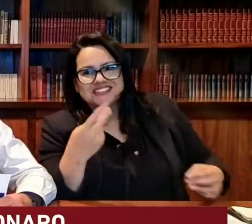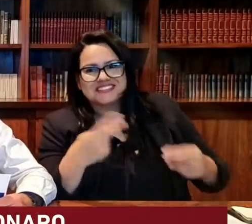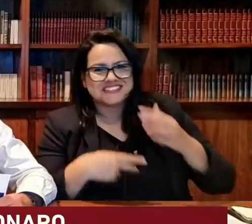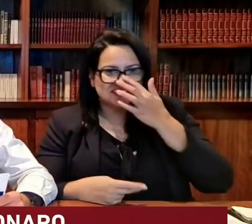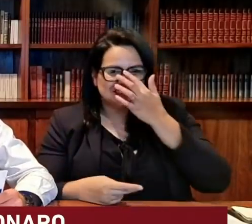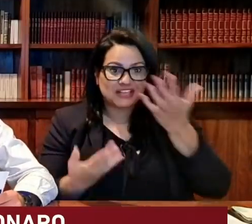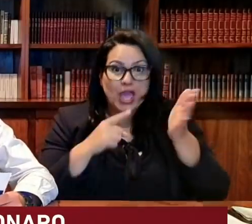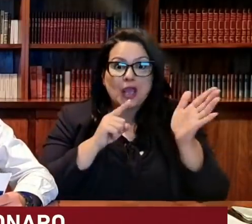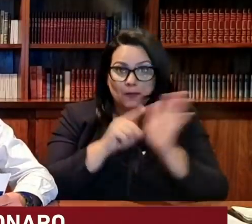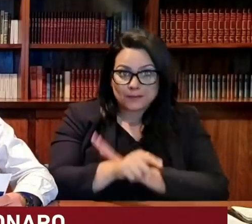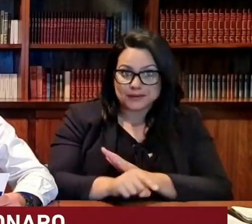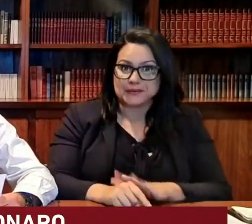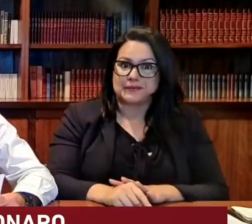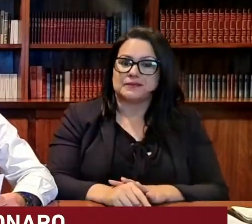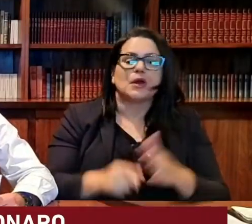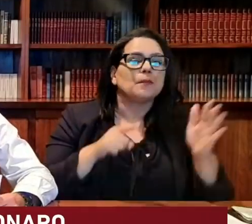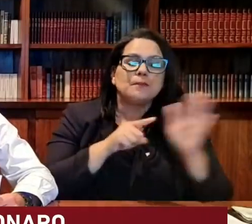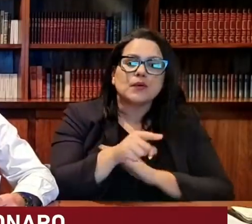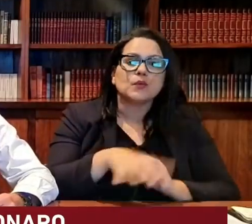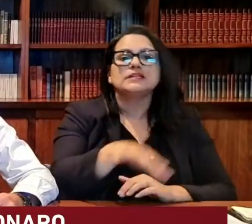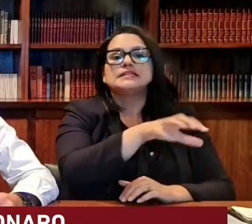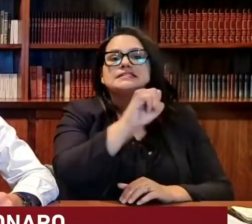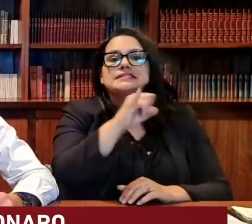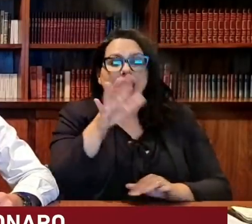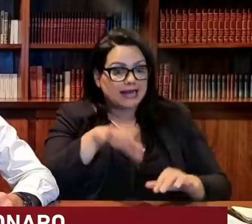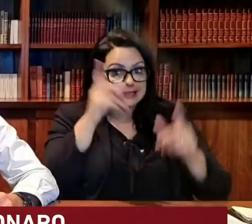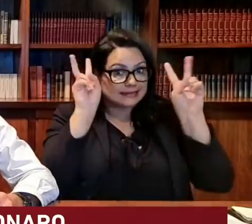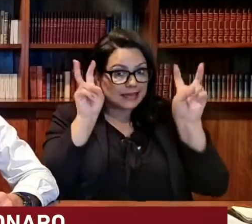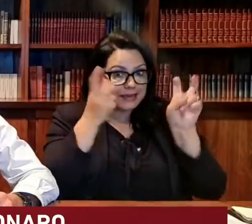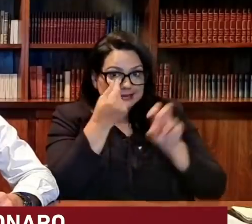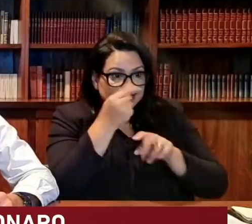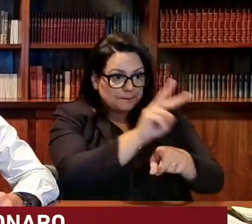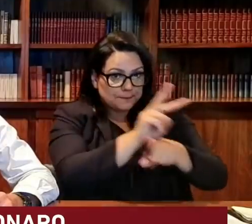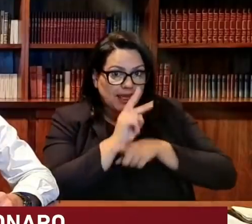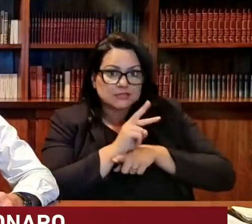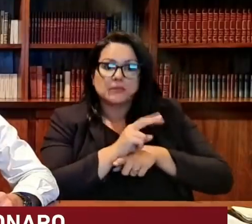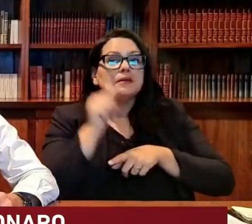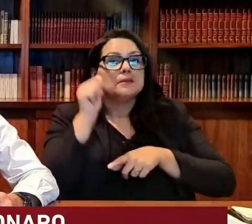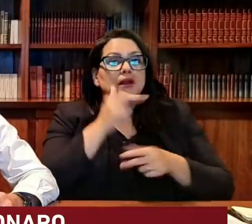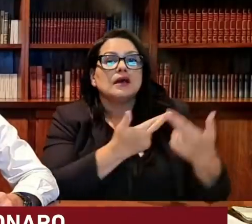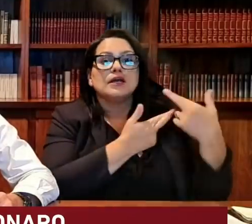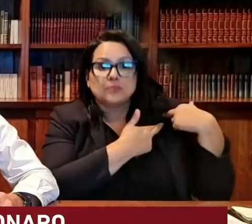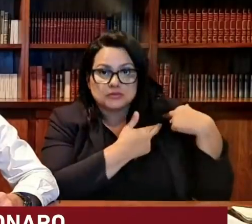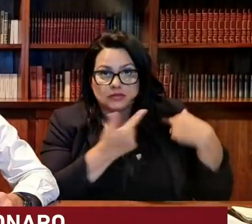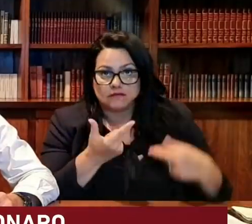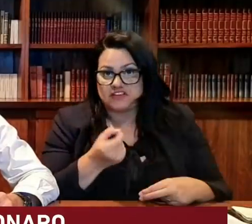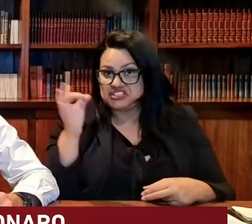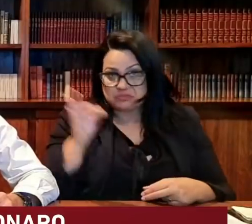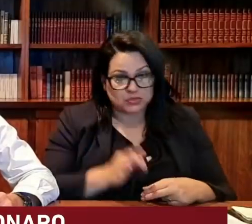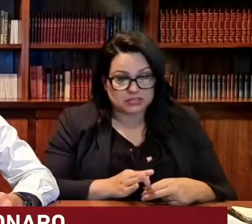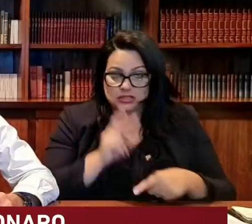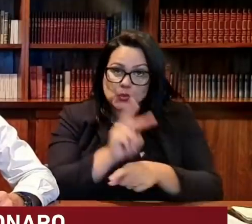eu te pergunto, quando a gente vai para a parte do capital, do crédito, sabia que as mulheres são responsáveis só por 20% do